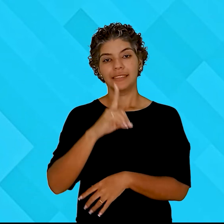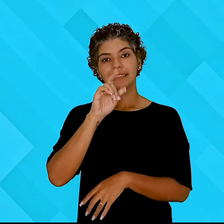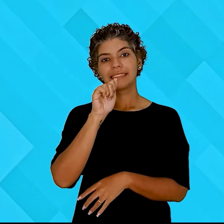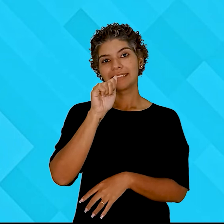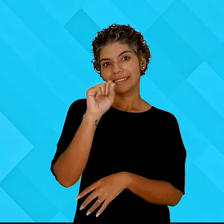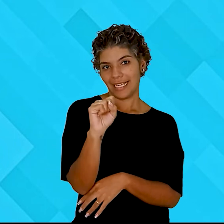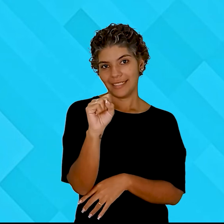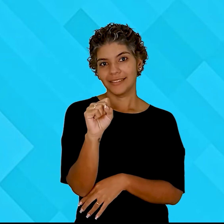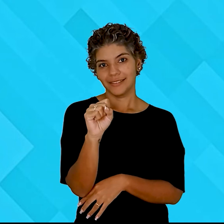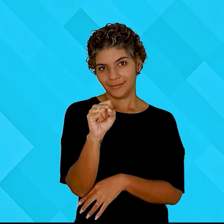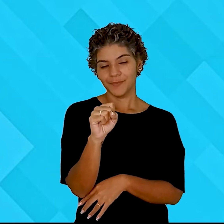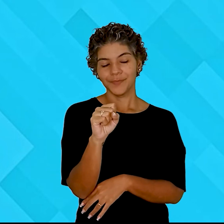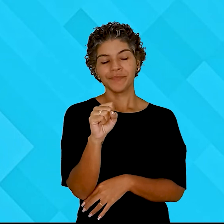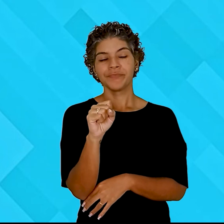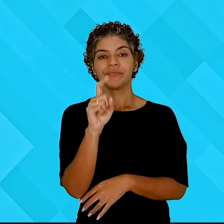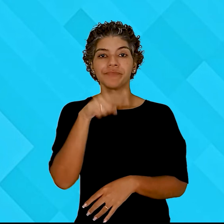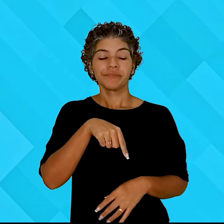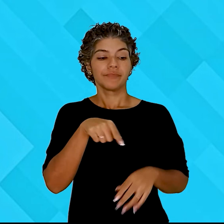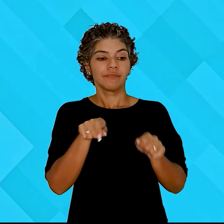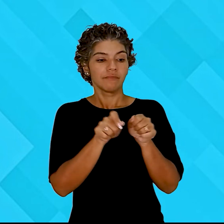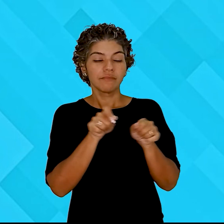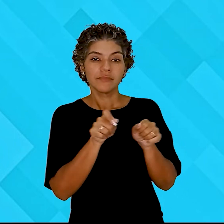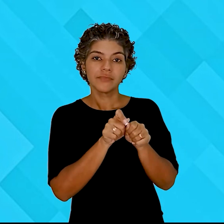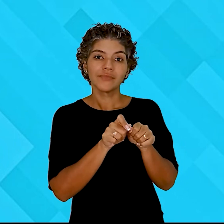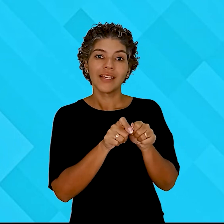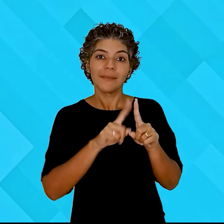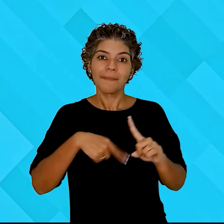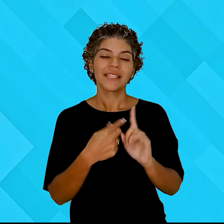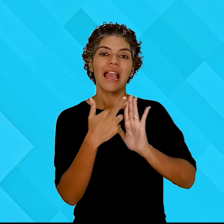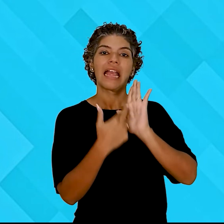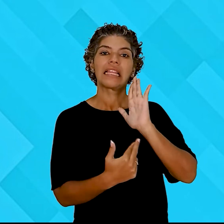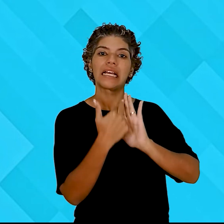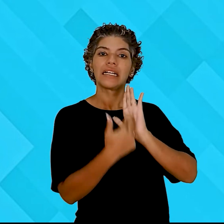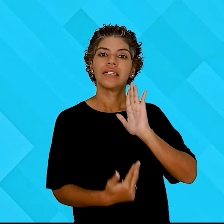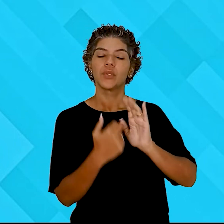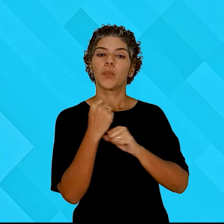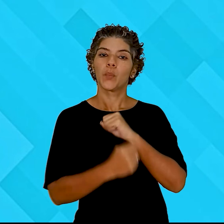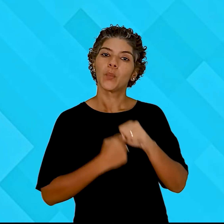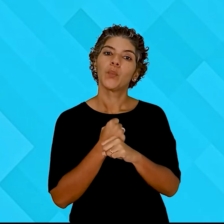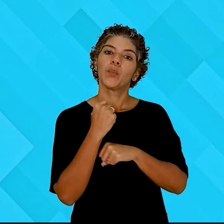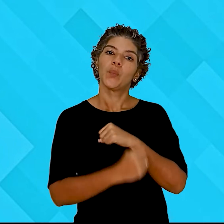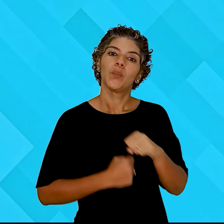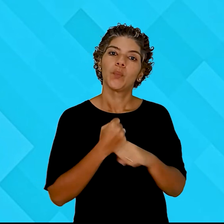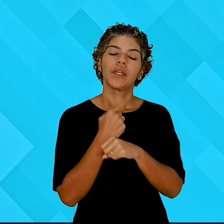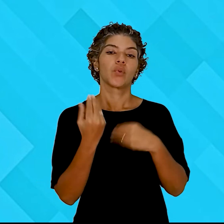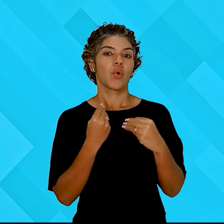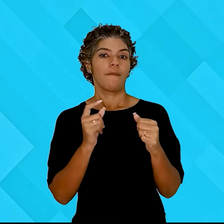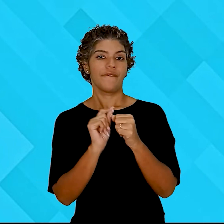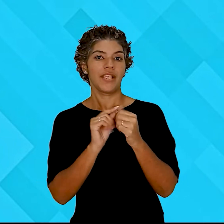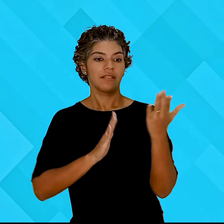Nacional, você vai precisar fazer um relatório anual sobre as suas emissões de nota fiscal. O sistema do